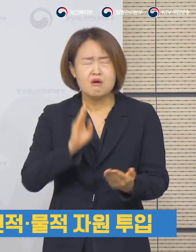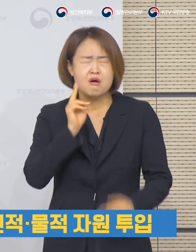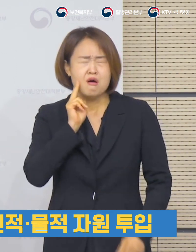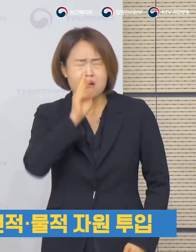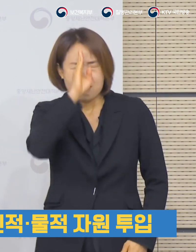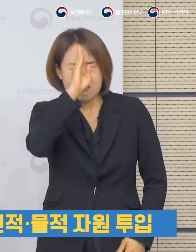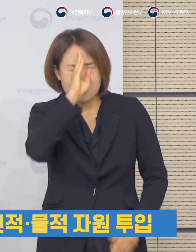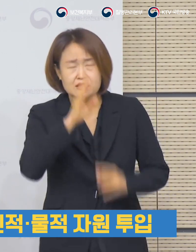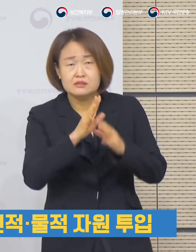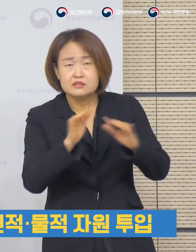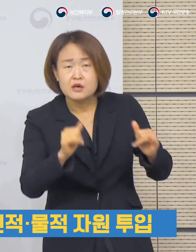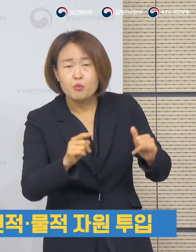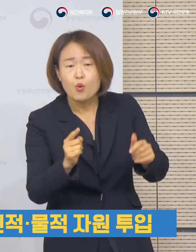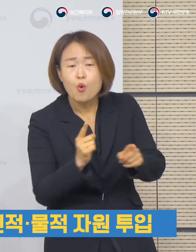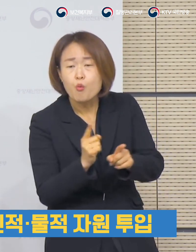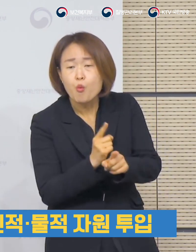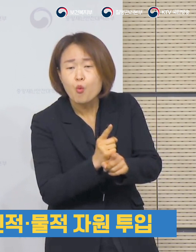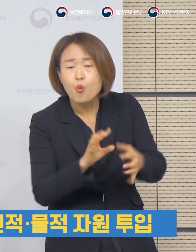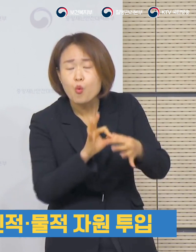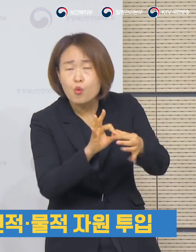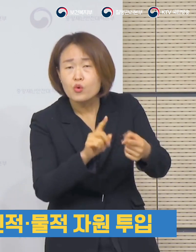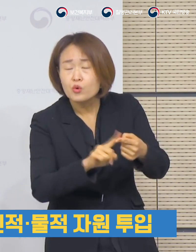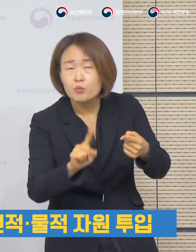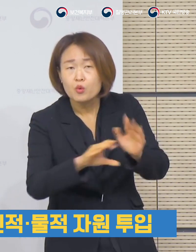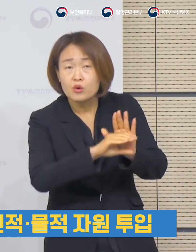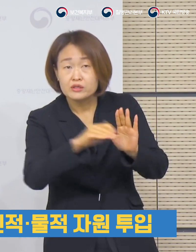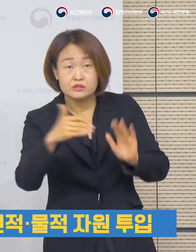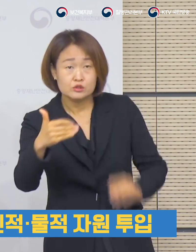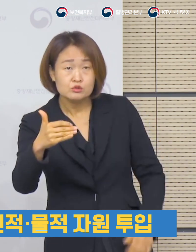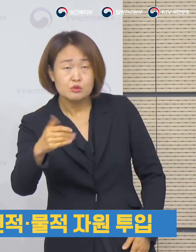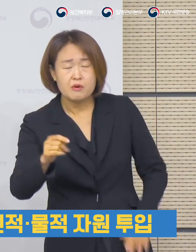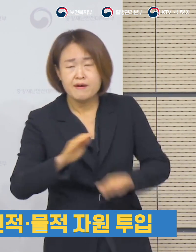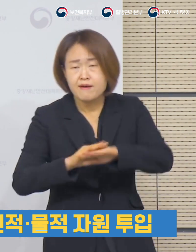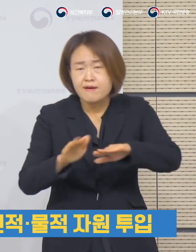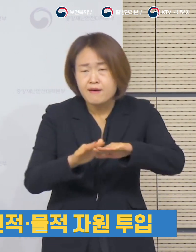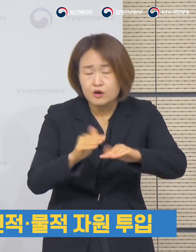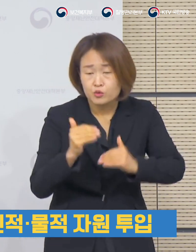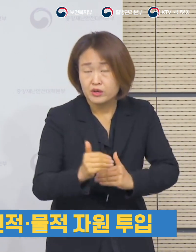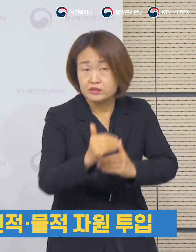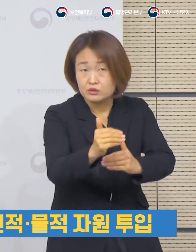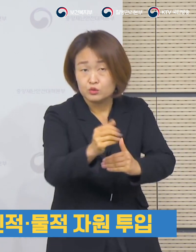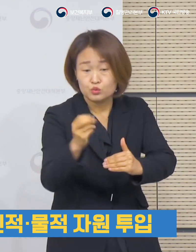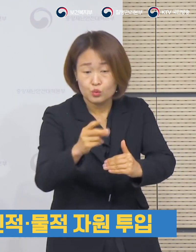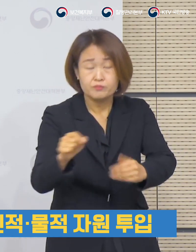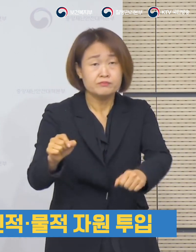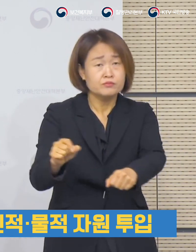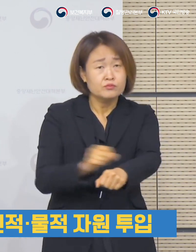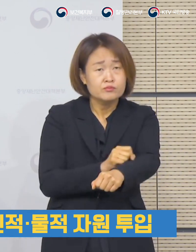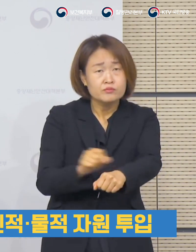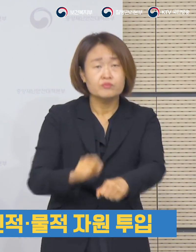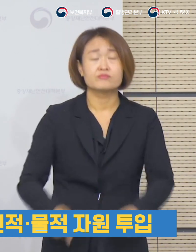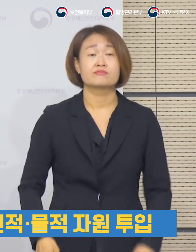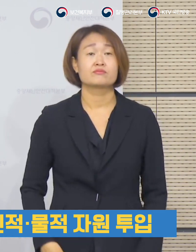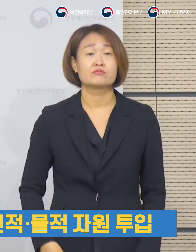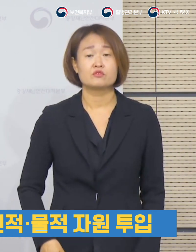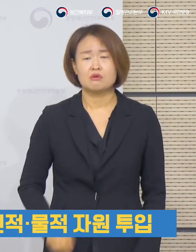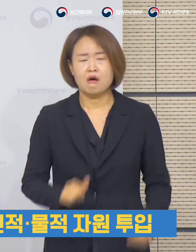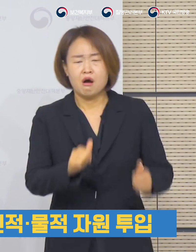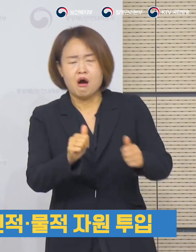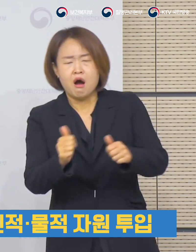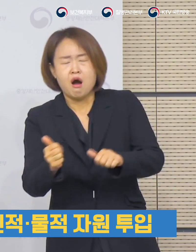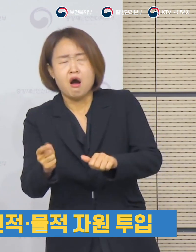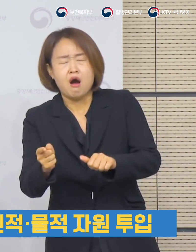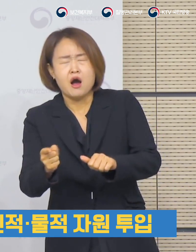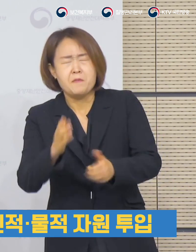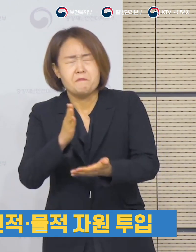진료 체계는 코로나19의 대응 과정에서 특히 우리가 사망률을 줄일